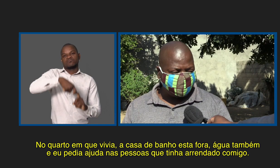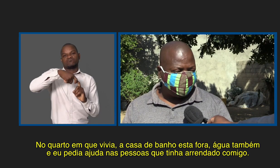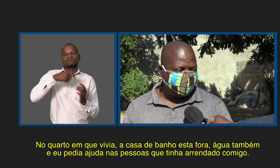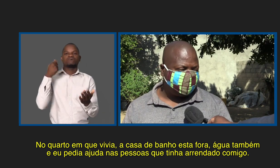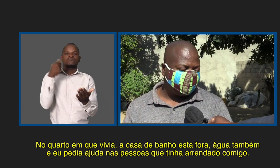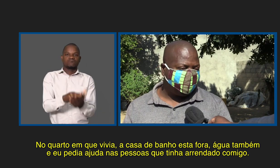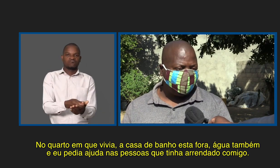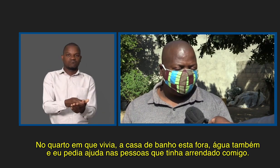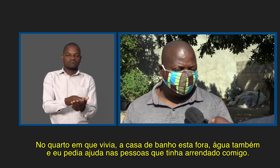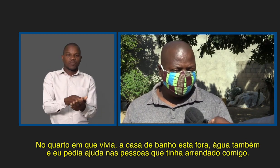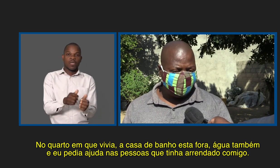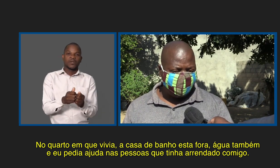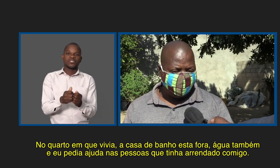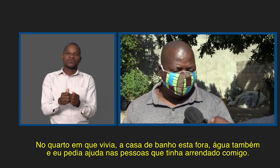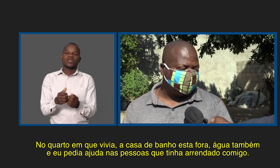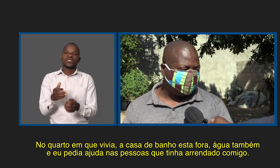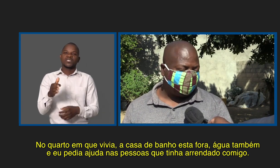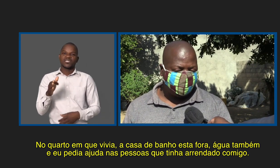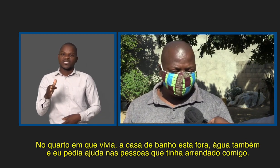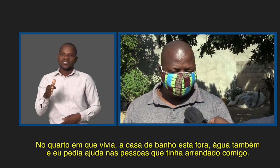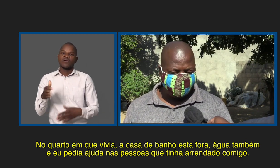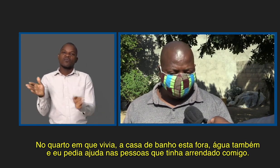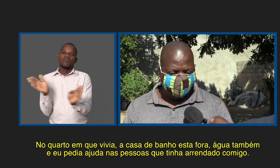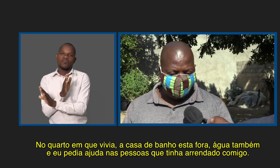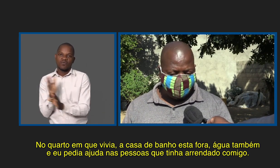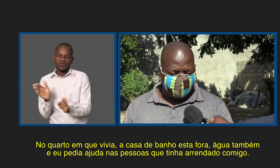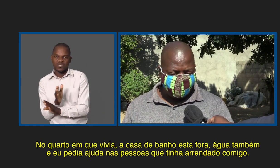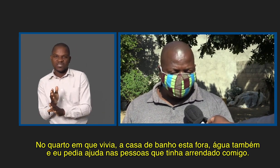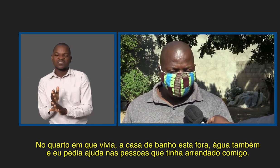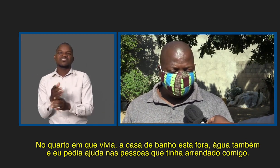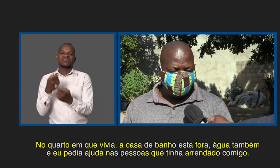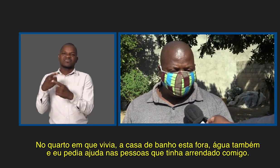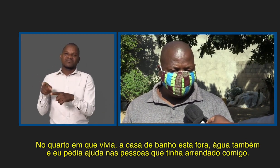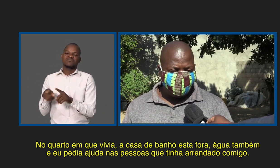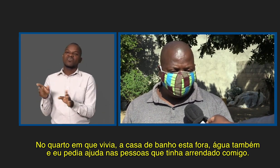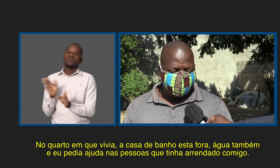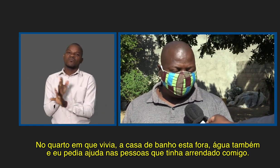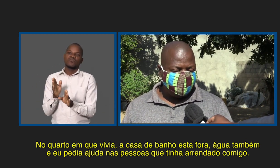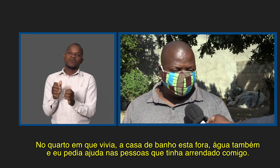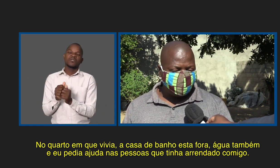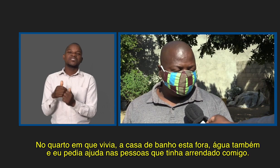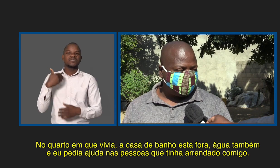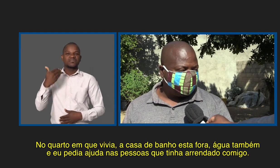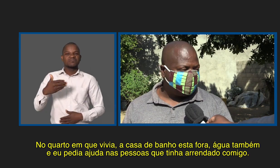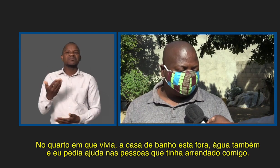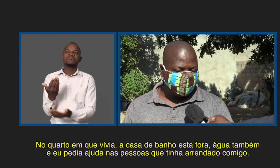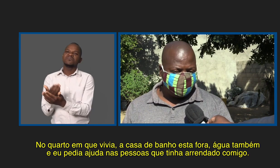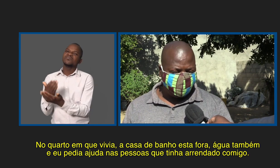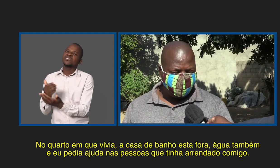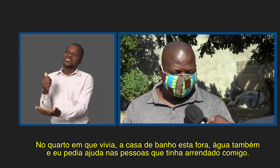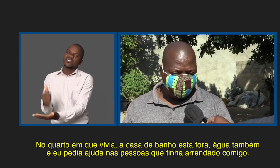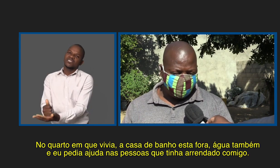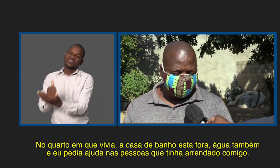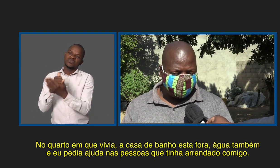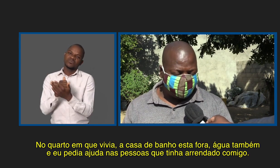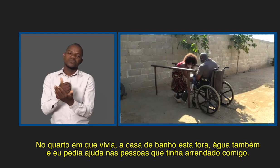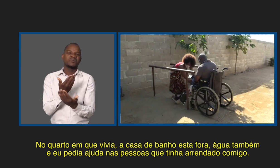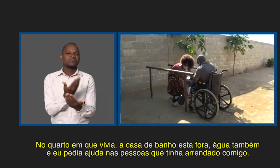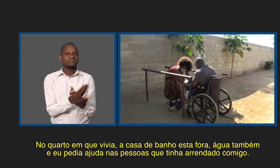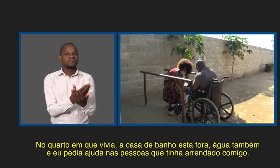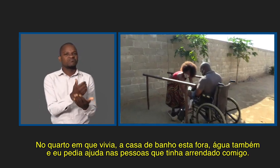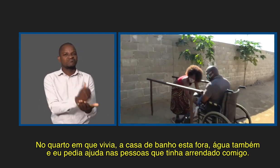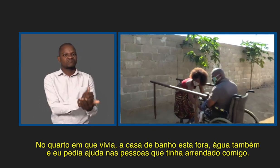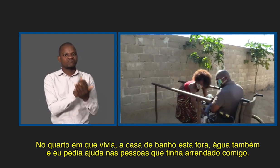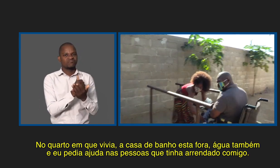A casa de banho está fora. A água está fora. Tudo. Eu pedi ajuda nas pessoas que eu rendava com elas